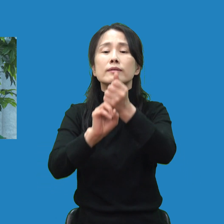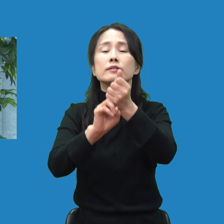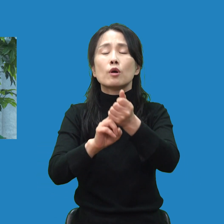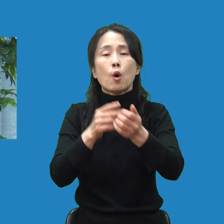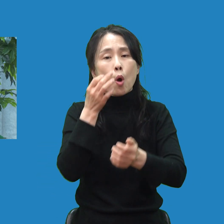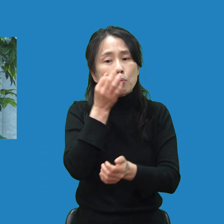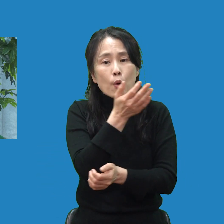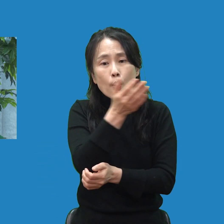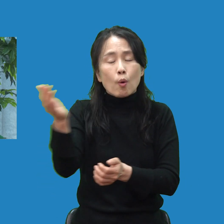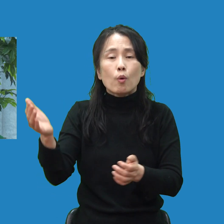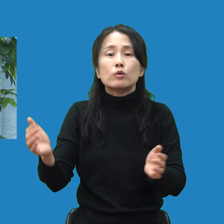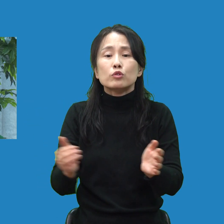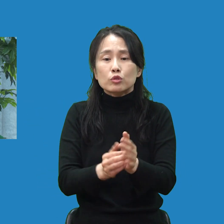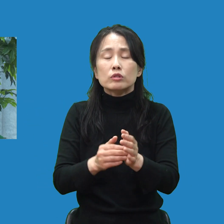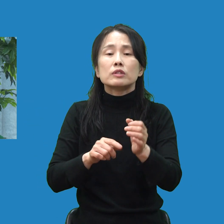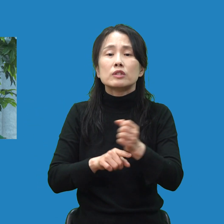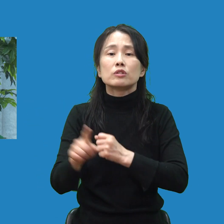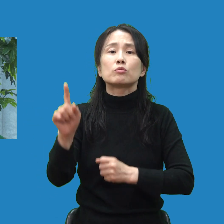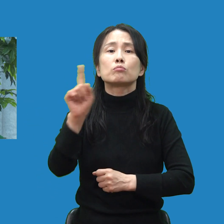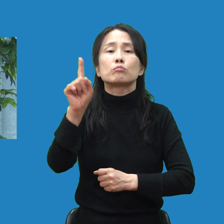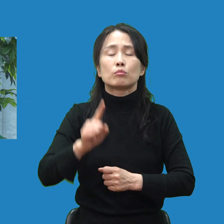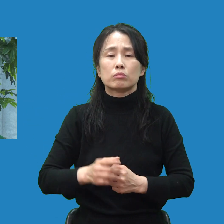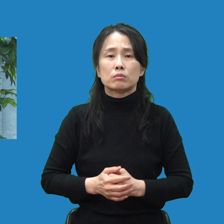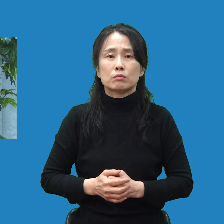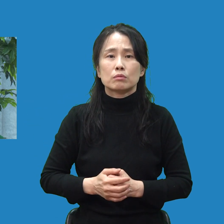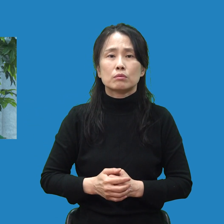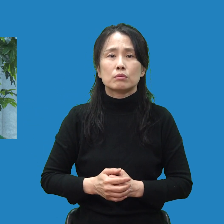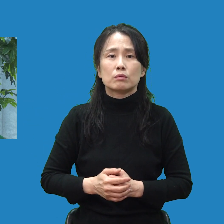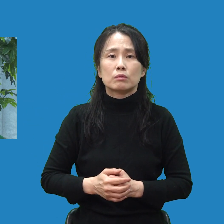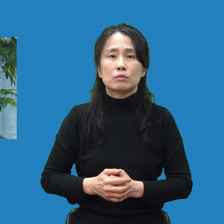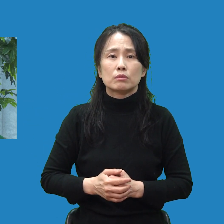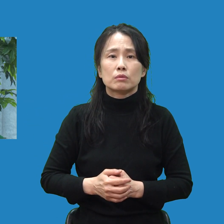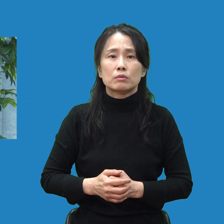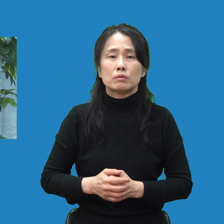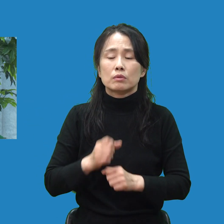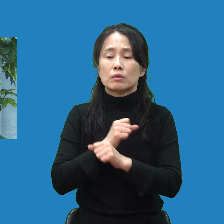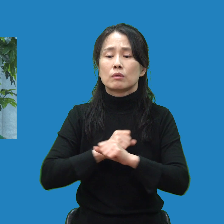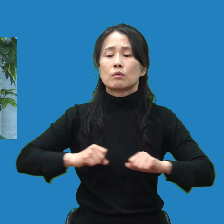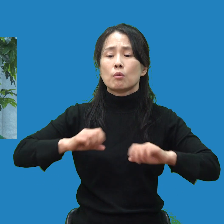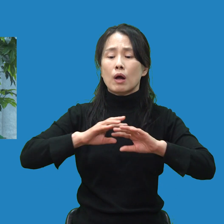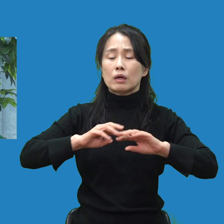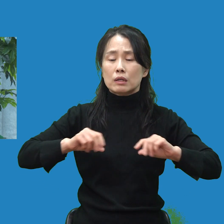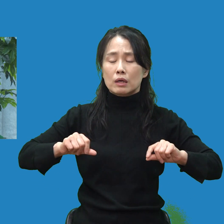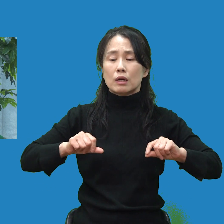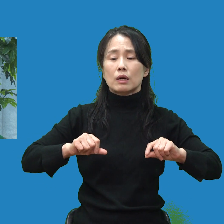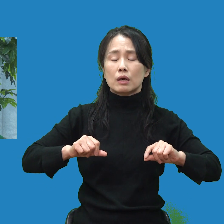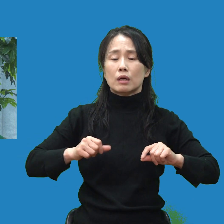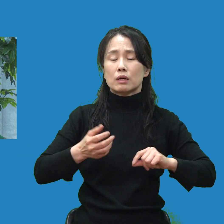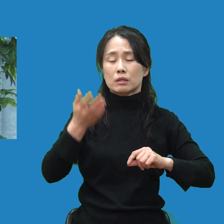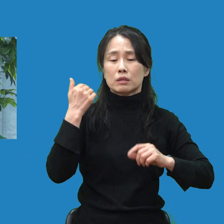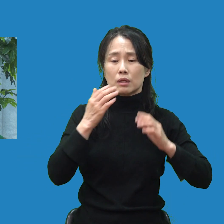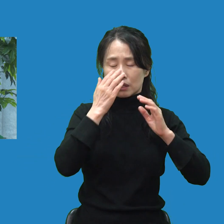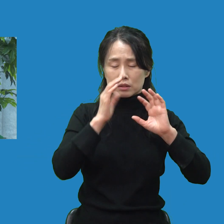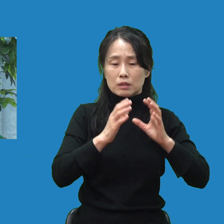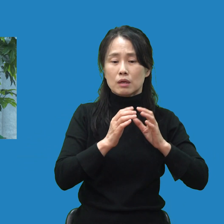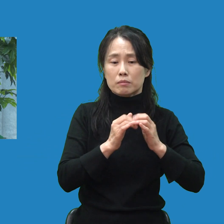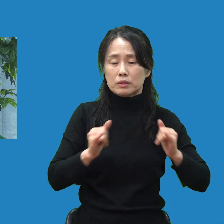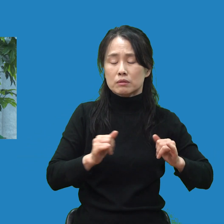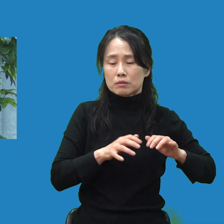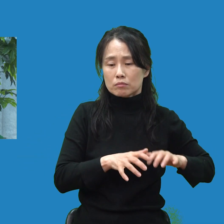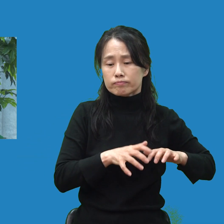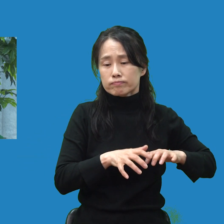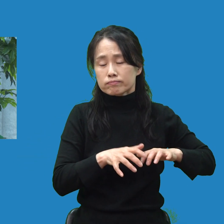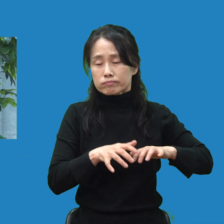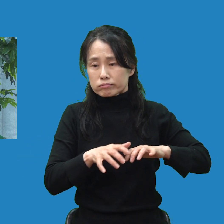표적을 행하셨을까요? 간조한 광야길을 걷는 유다 이스라엘 백성들에게 하나님